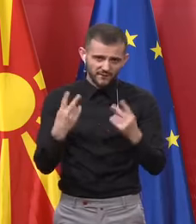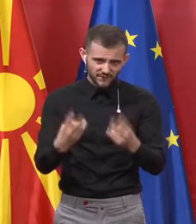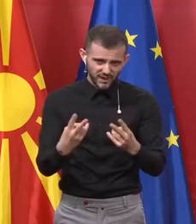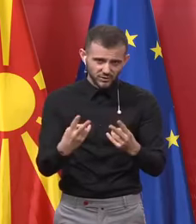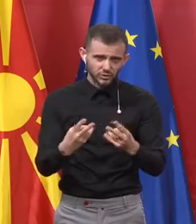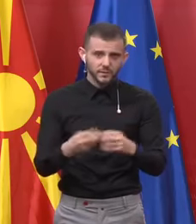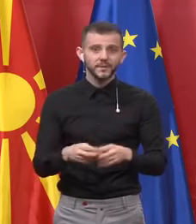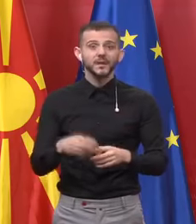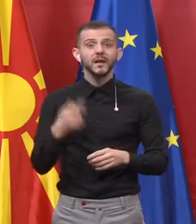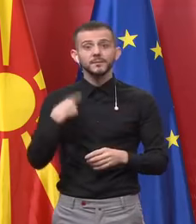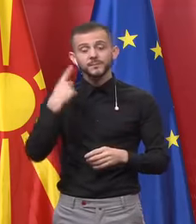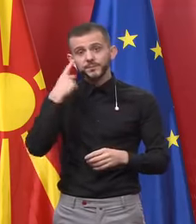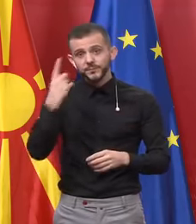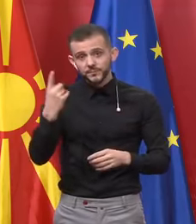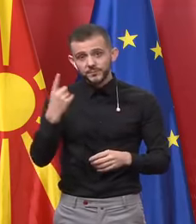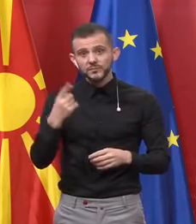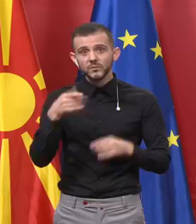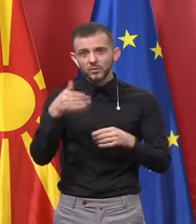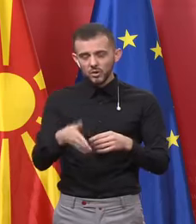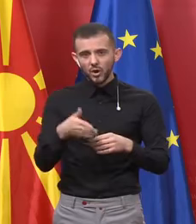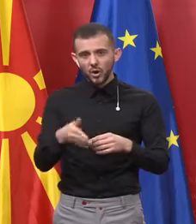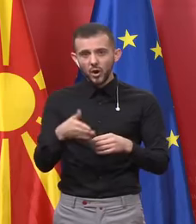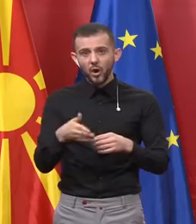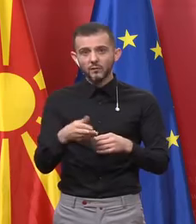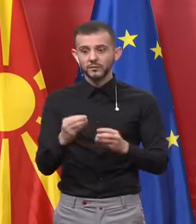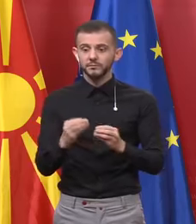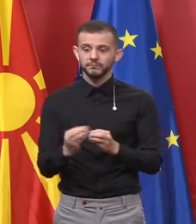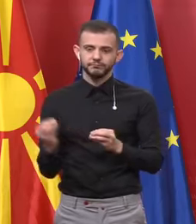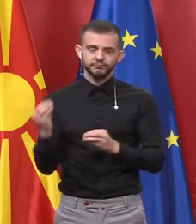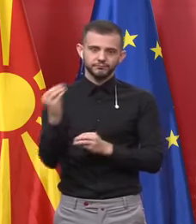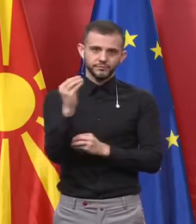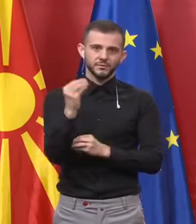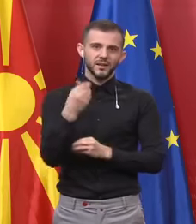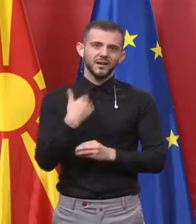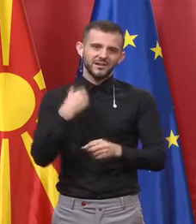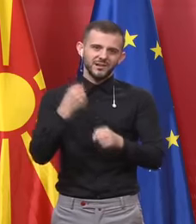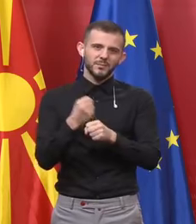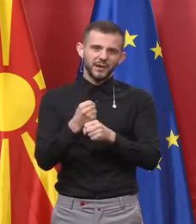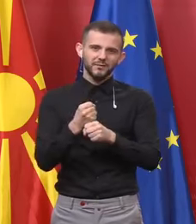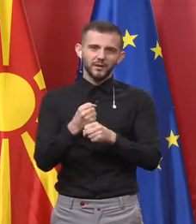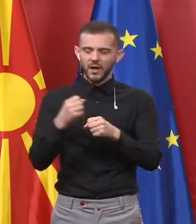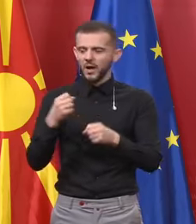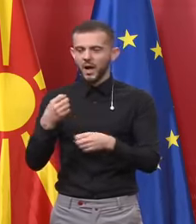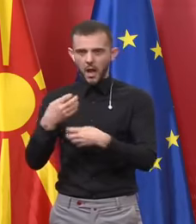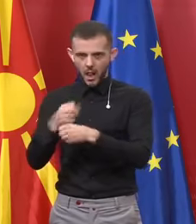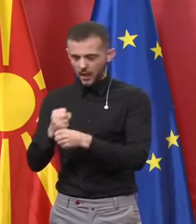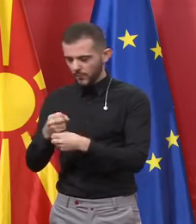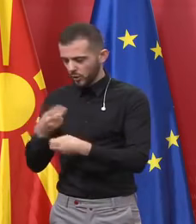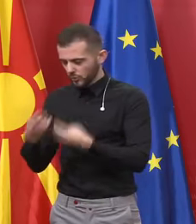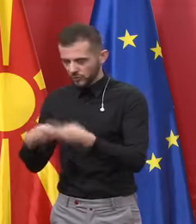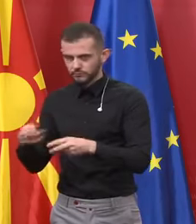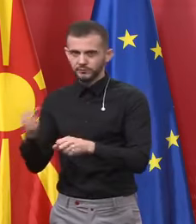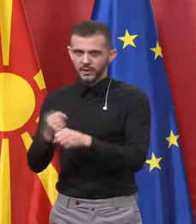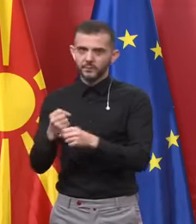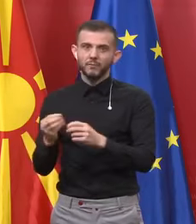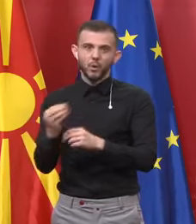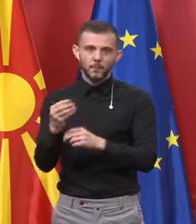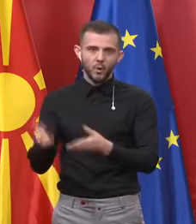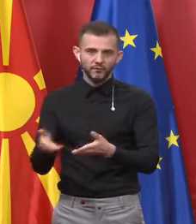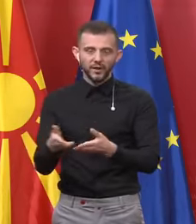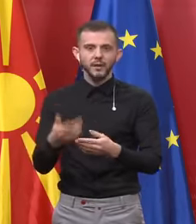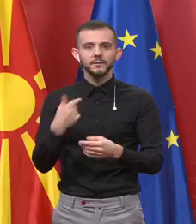дека со овој процес на зголемување на број на лаборатории кои ќе ја вршат оваа работа и овој